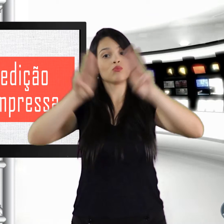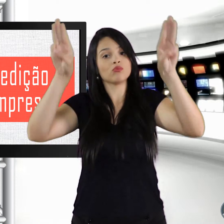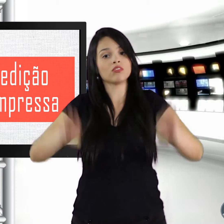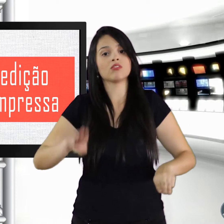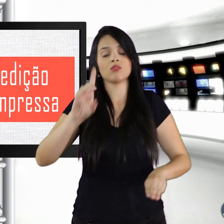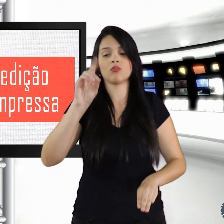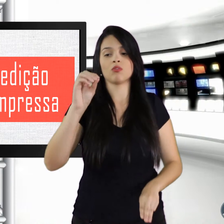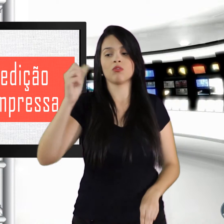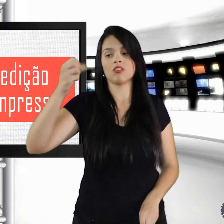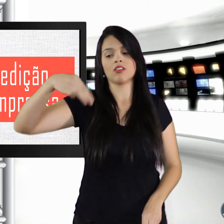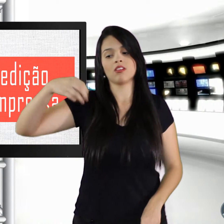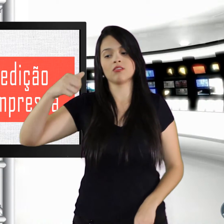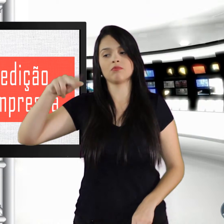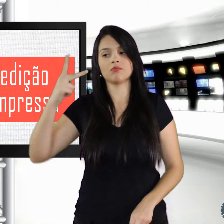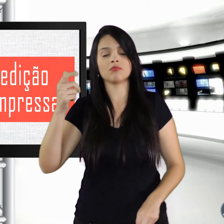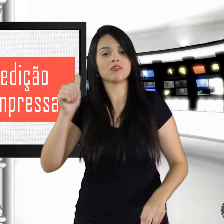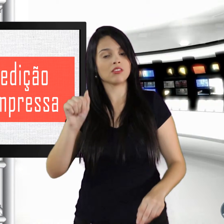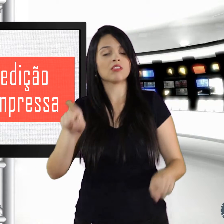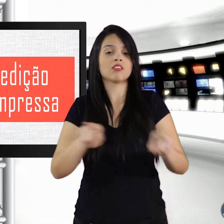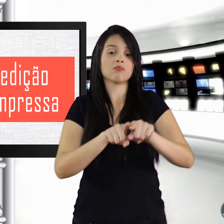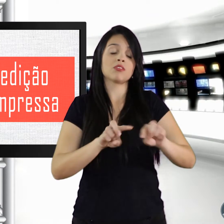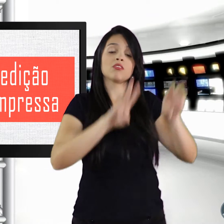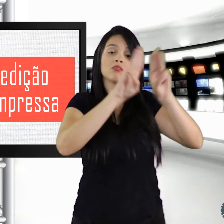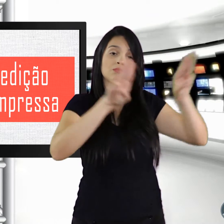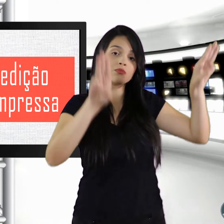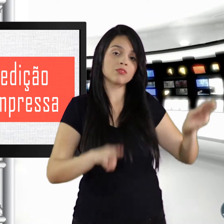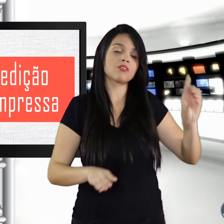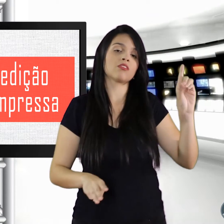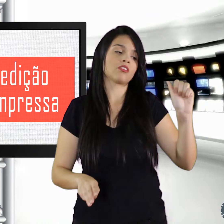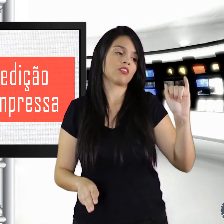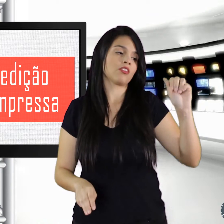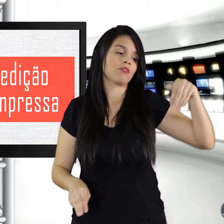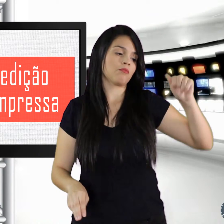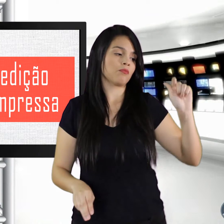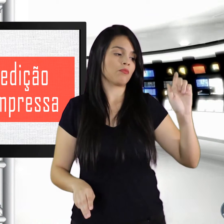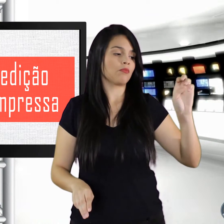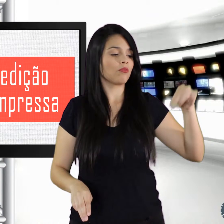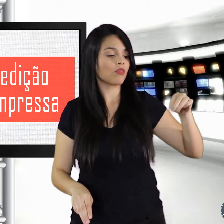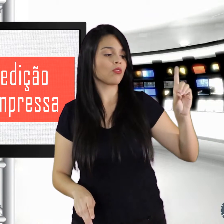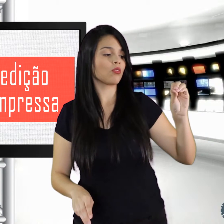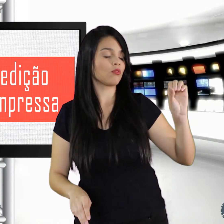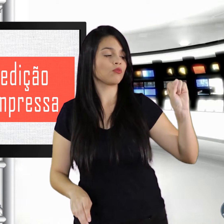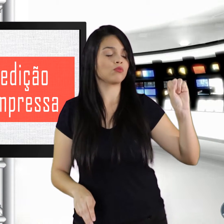MDA, e o Museu da Imagem e do Som, MIS, ambos no Rio de